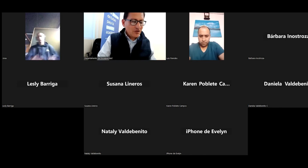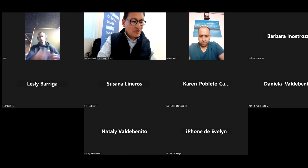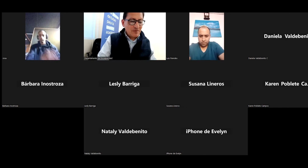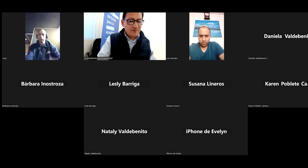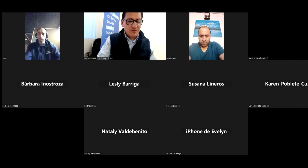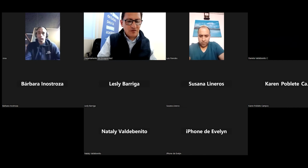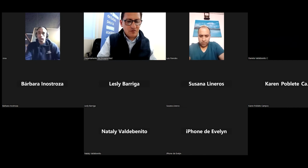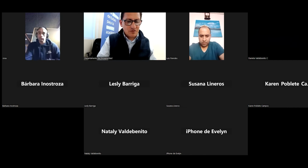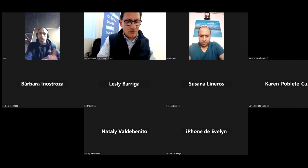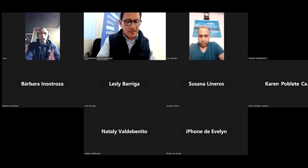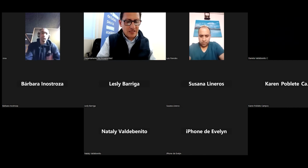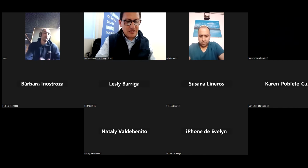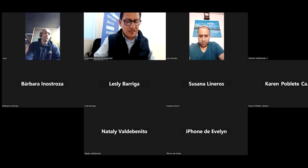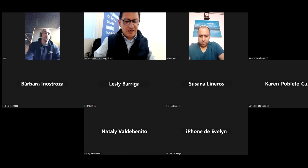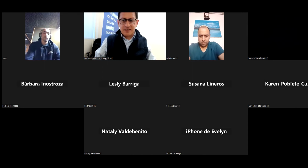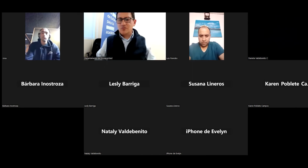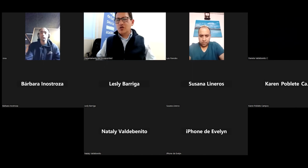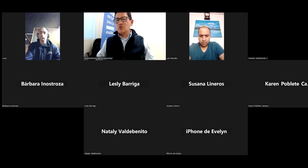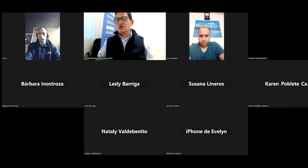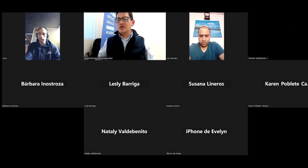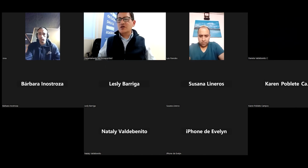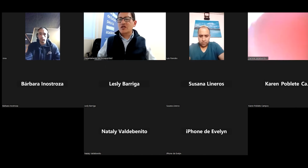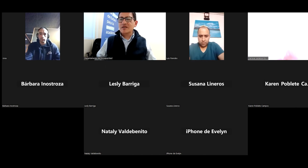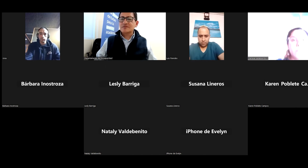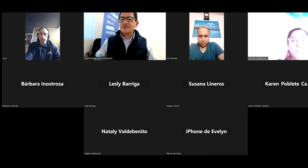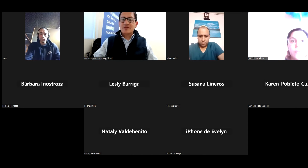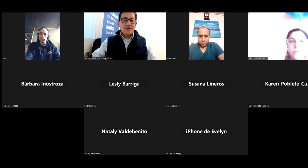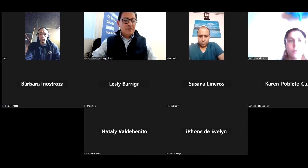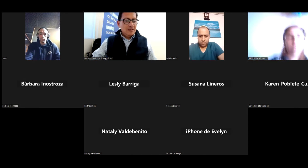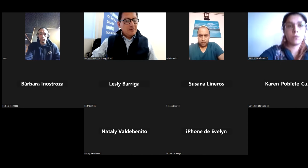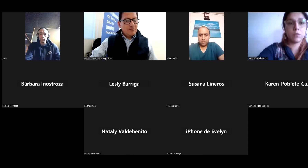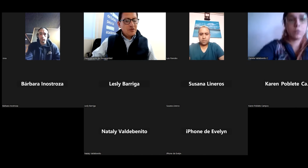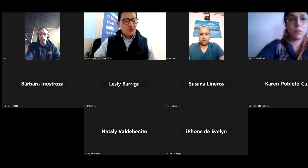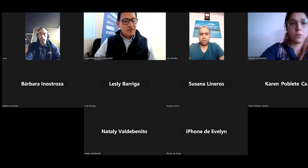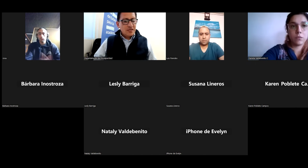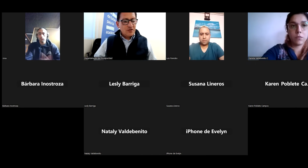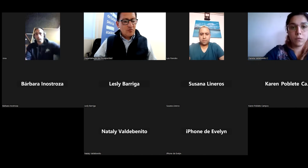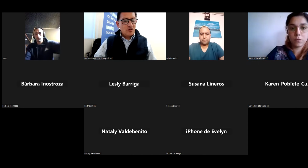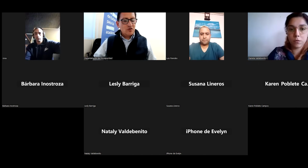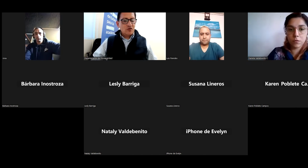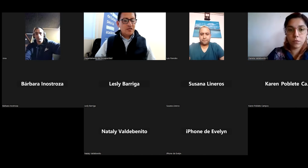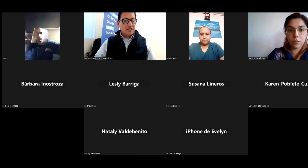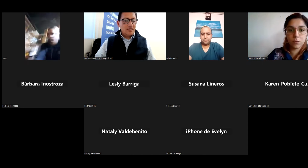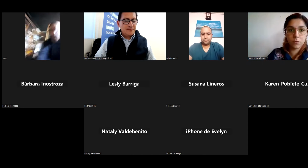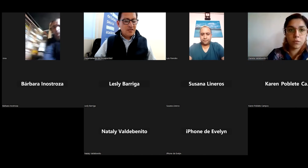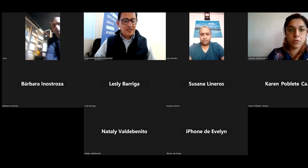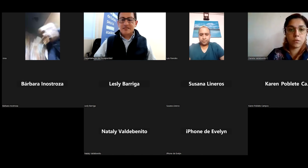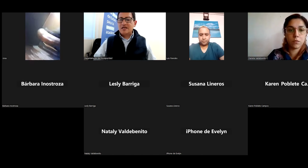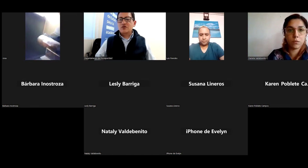hartos temas, como se acuerdan que este taller es un poquito más cortito que los demás, pero no menos intensa la